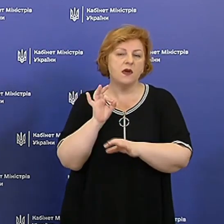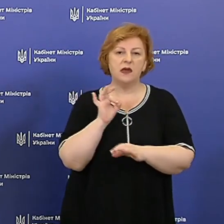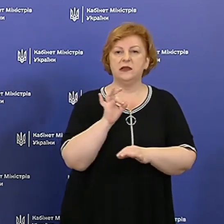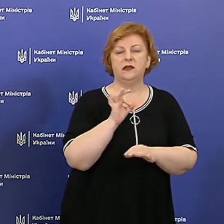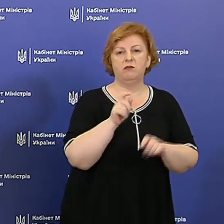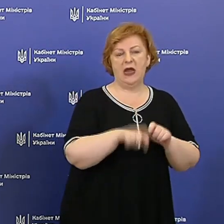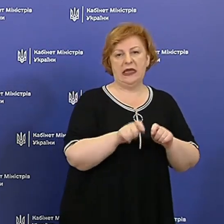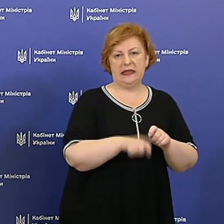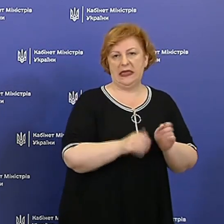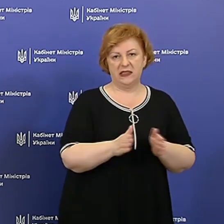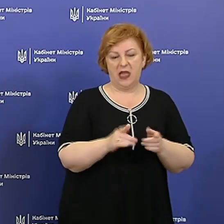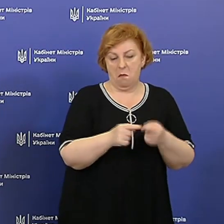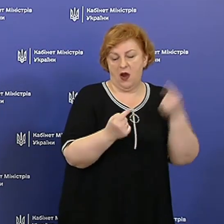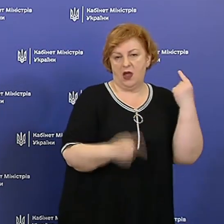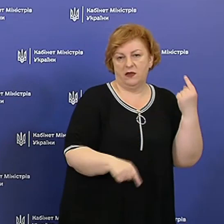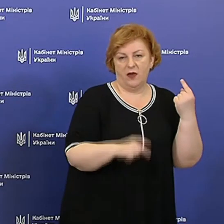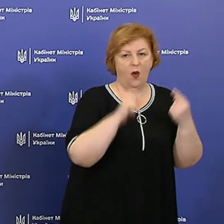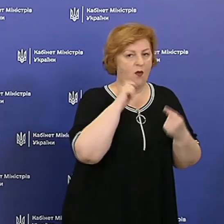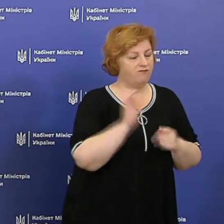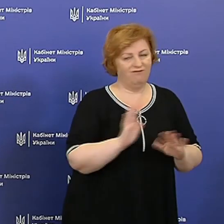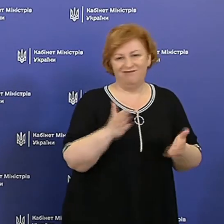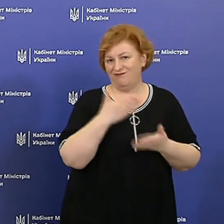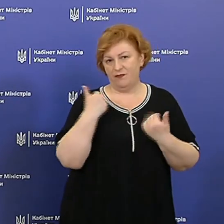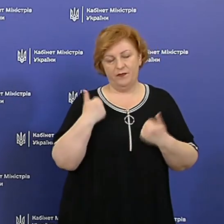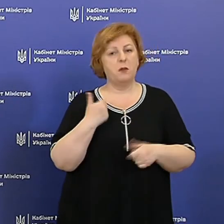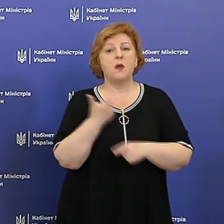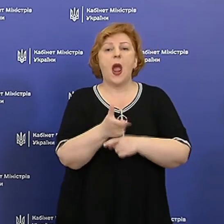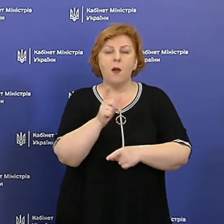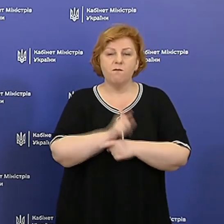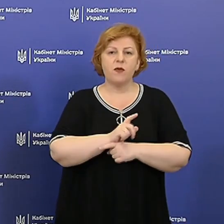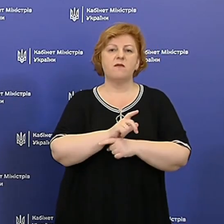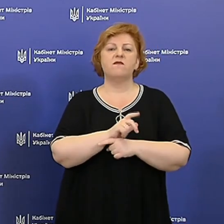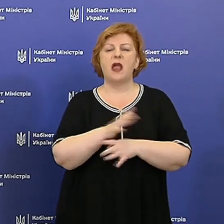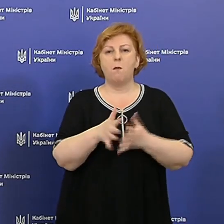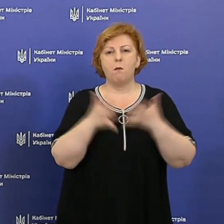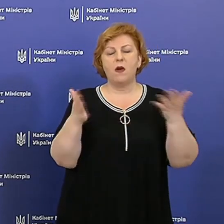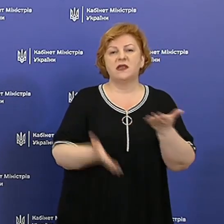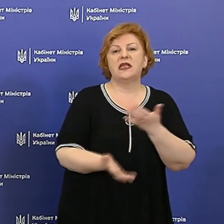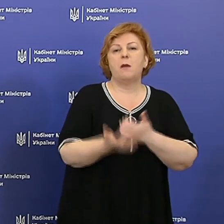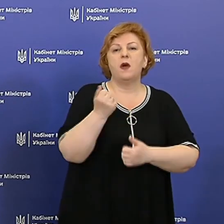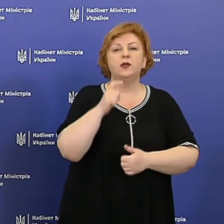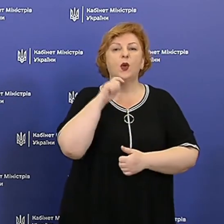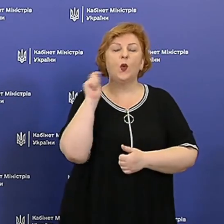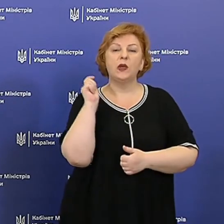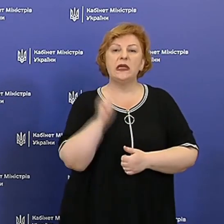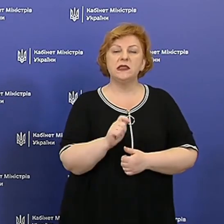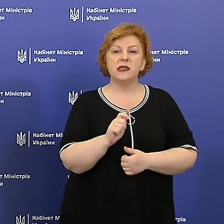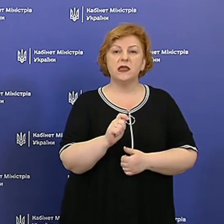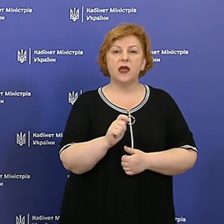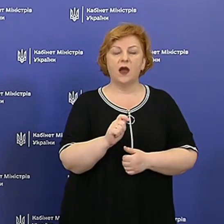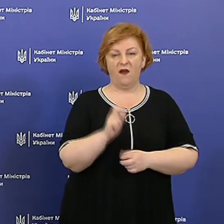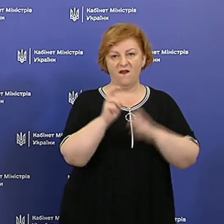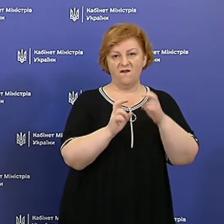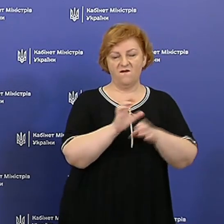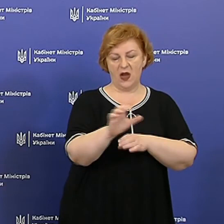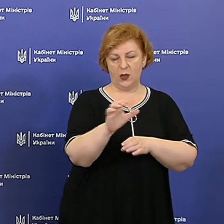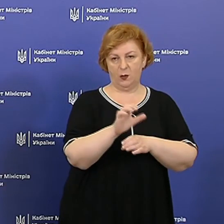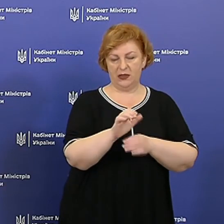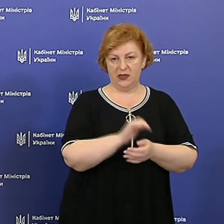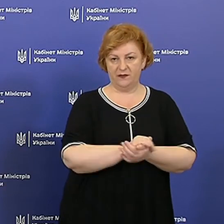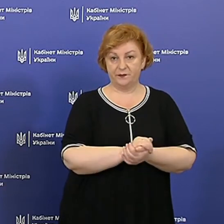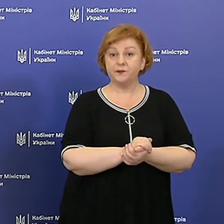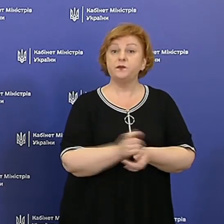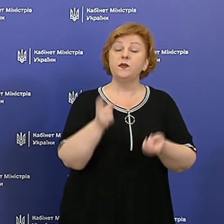від українських, не існує. Більш того, ми завжди максимально підтримували українських виробників.